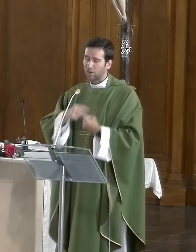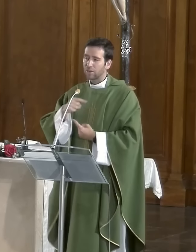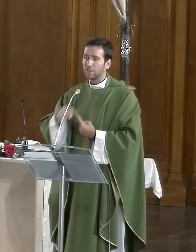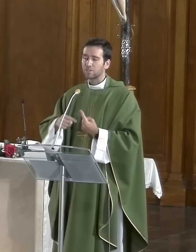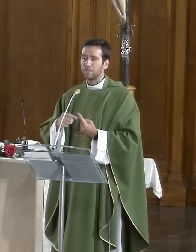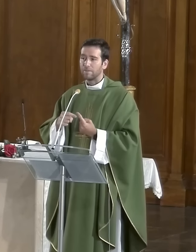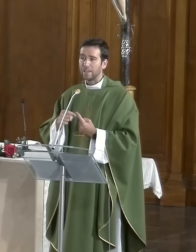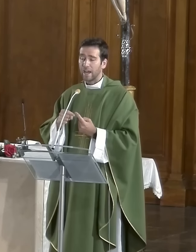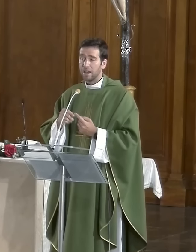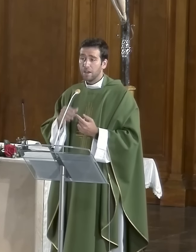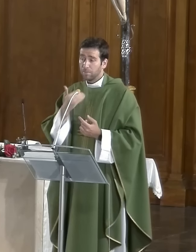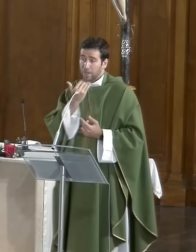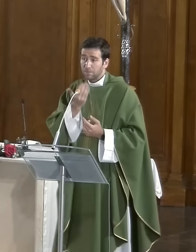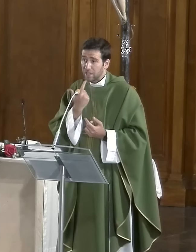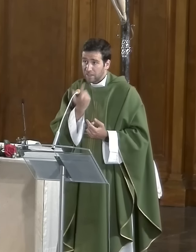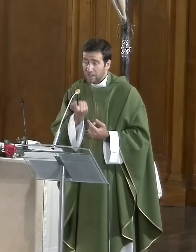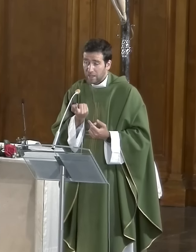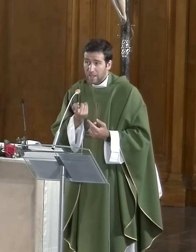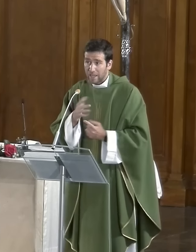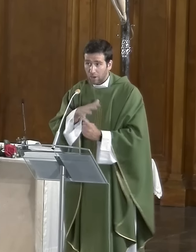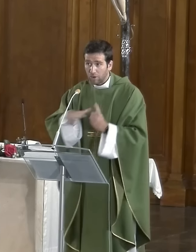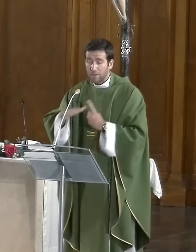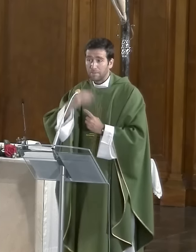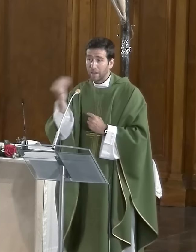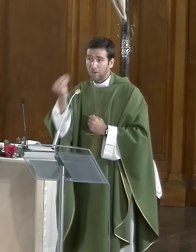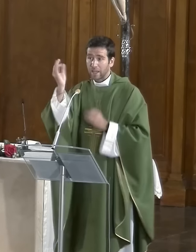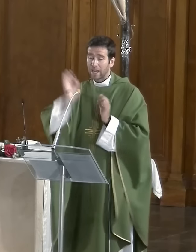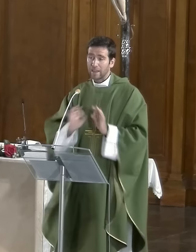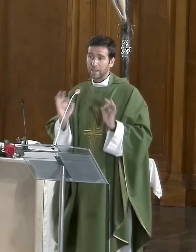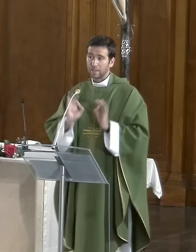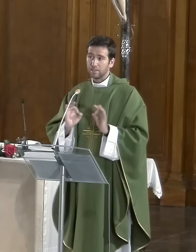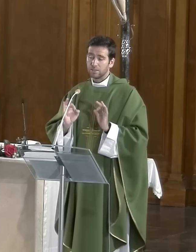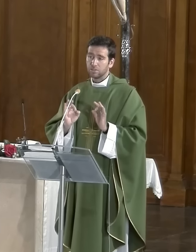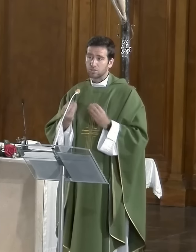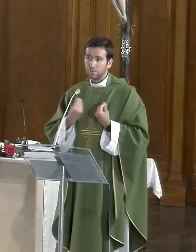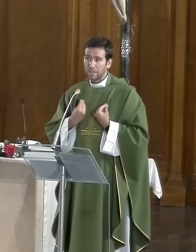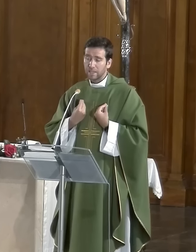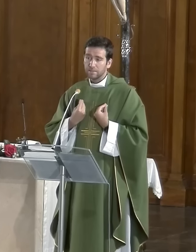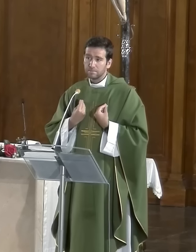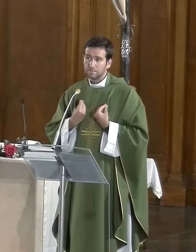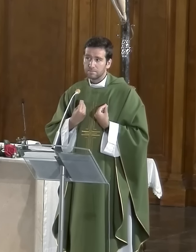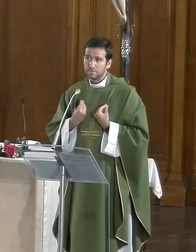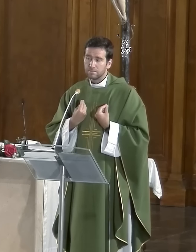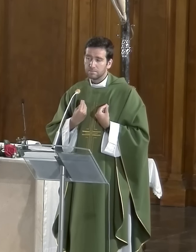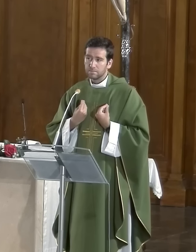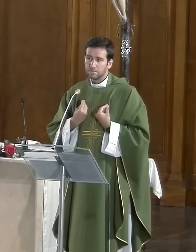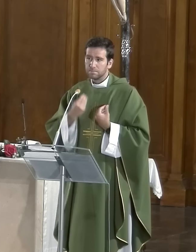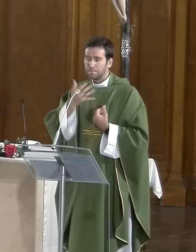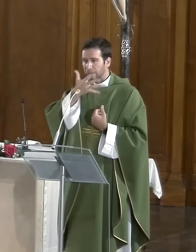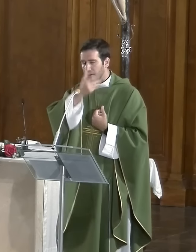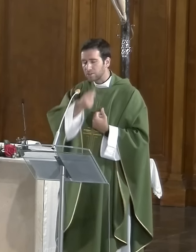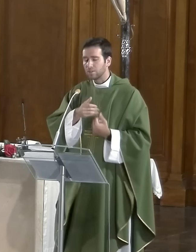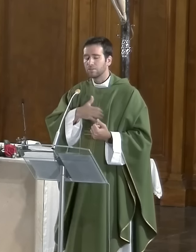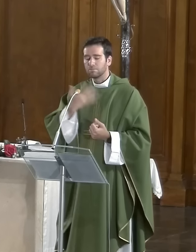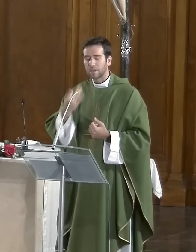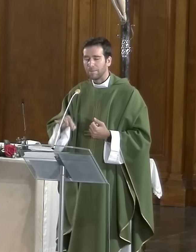conocido a su familia, podríamos decir que conocen mejor que nadie su vida, pero no son